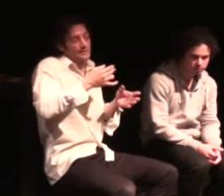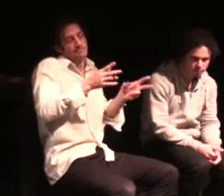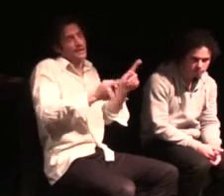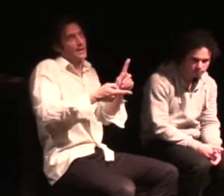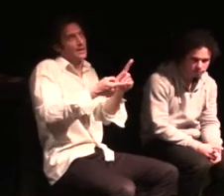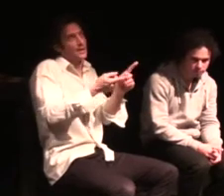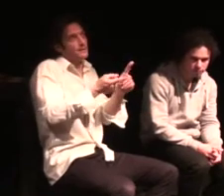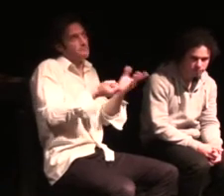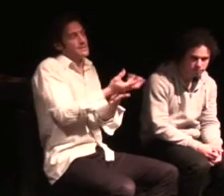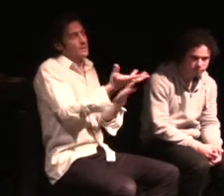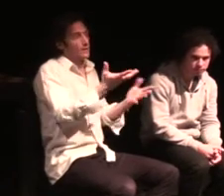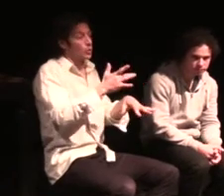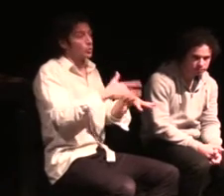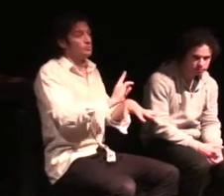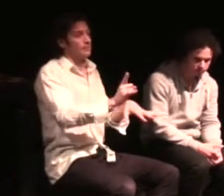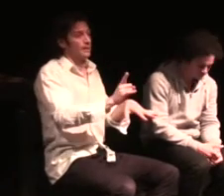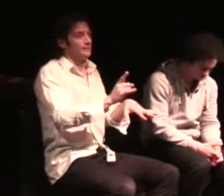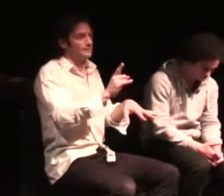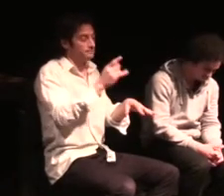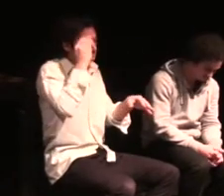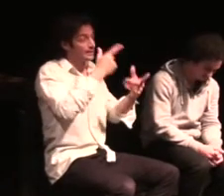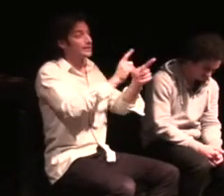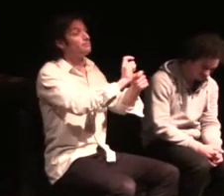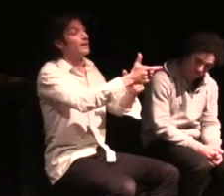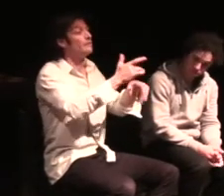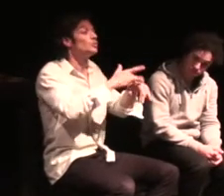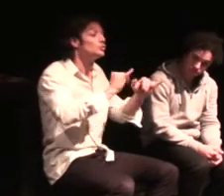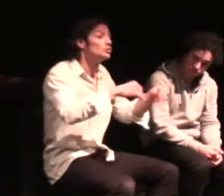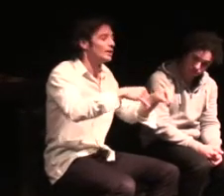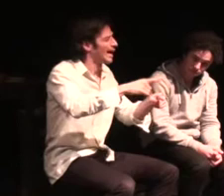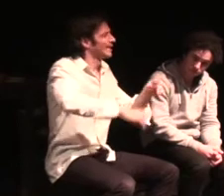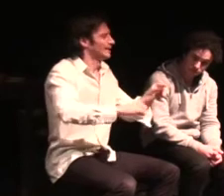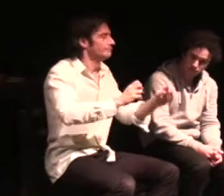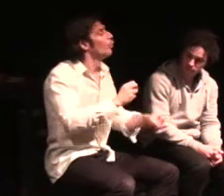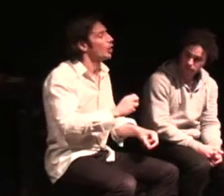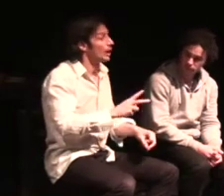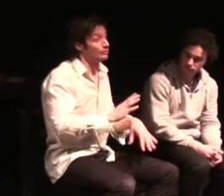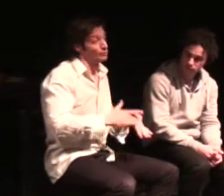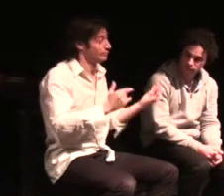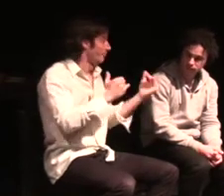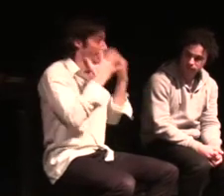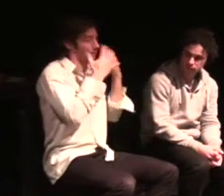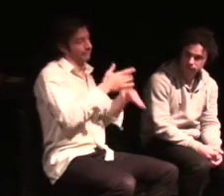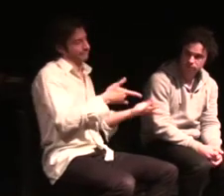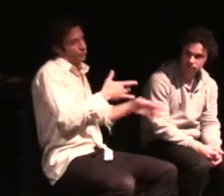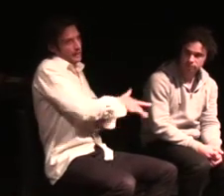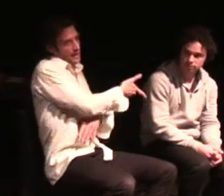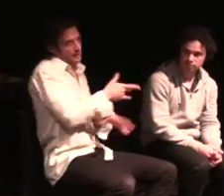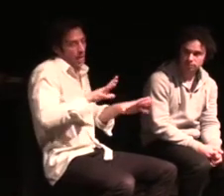ça. Et ce personnage-là, le message, en fait, c'est bien dire attention, après, une fois que vous allez retrouver votre liberté, ne jouez plus jamais